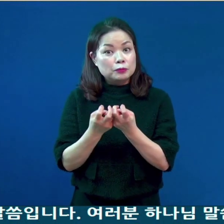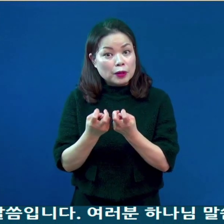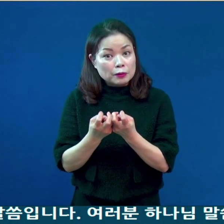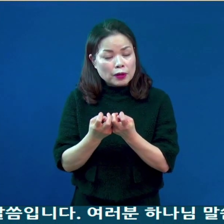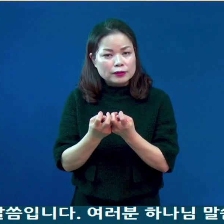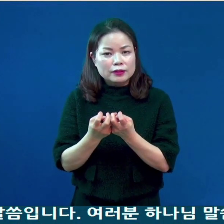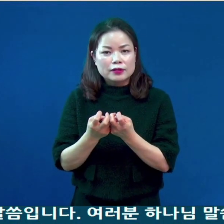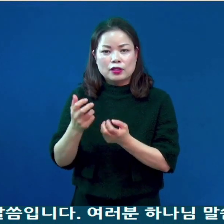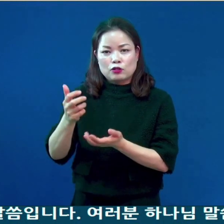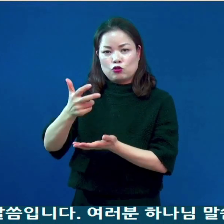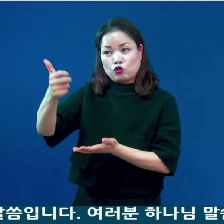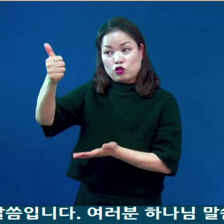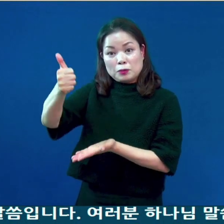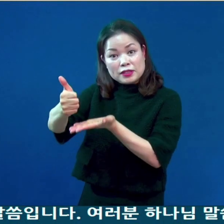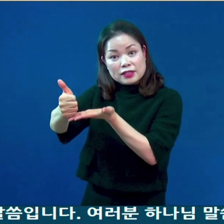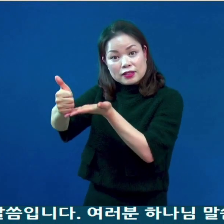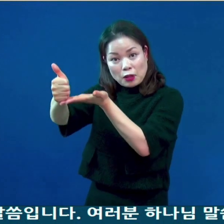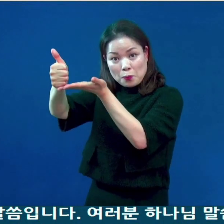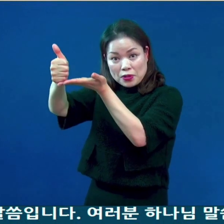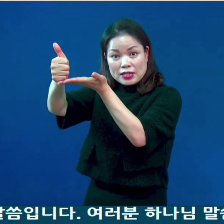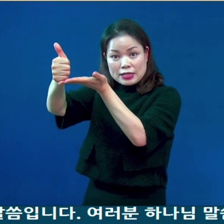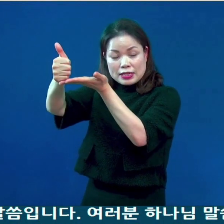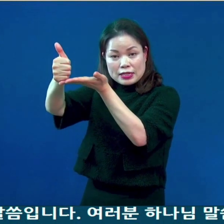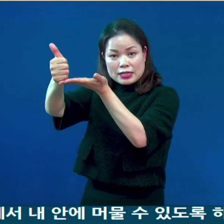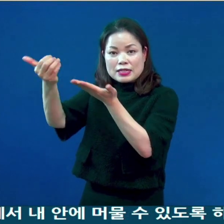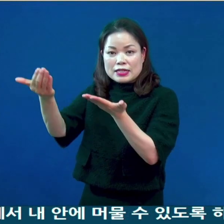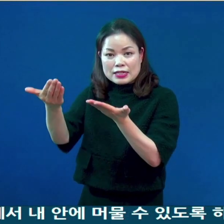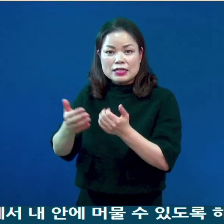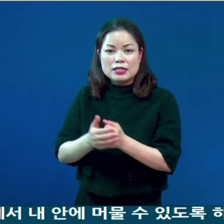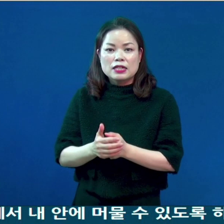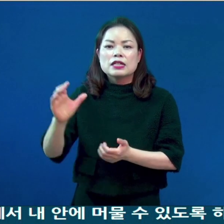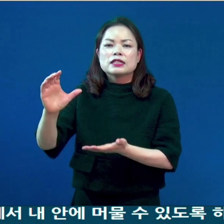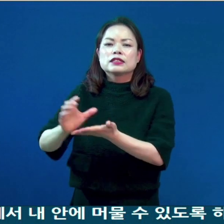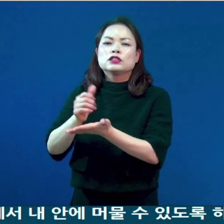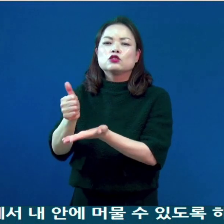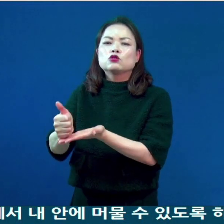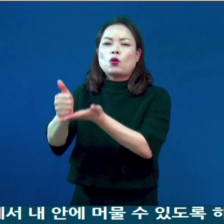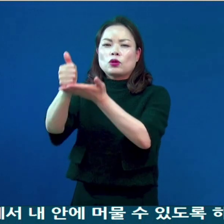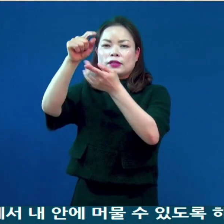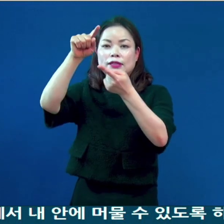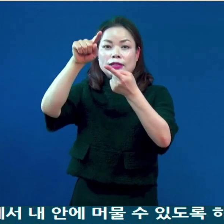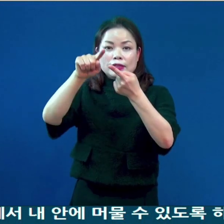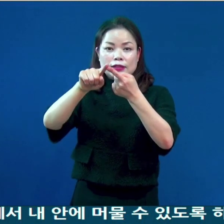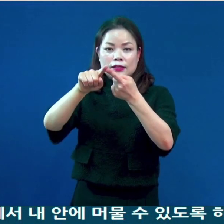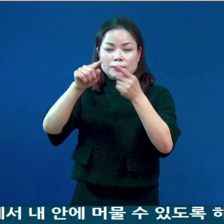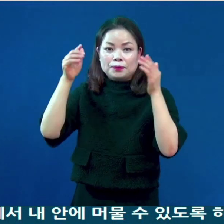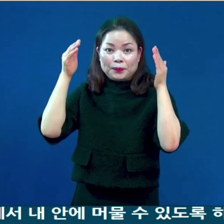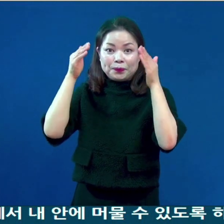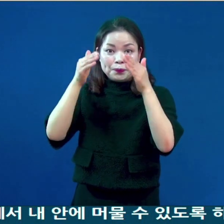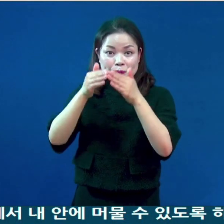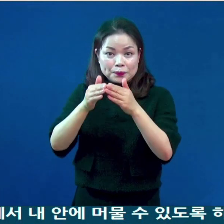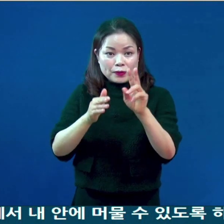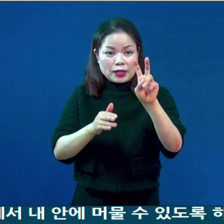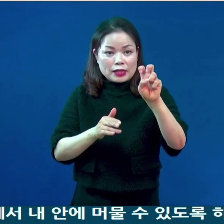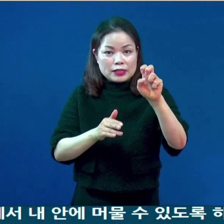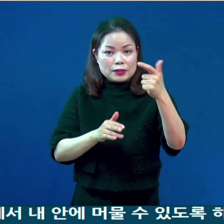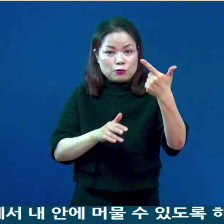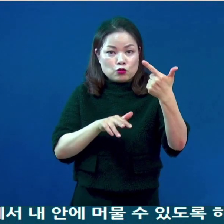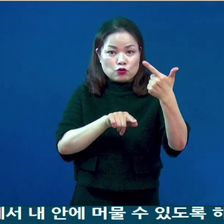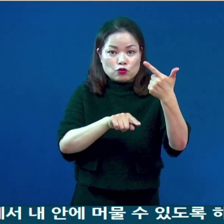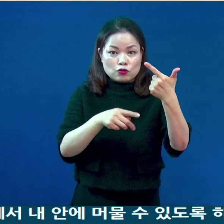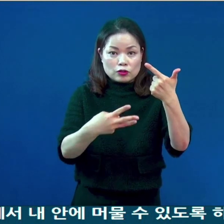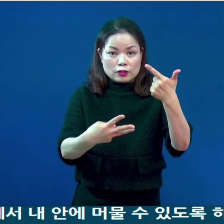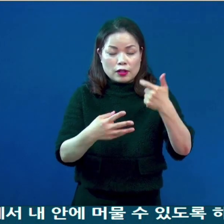그를 섬기는 겁니다. 오늘 본문이 사실 그 얘기를 하고 있어요. 그리스도를 섬기는 것에 관한 초점인데 26절을 보시기